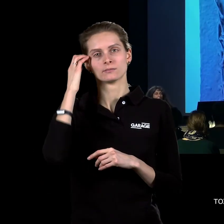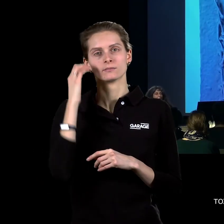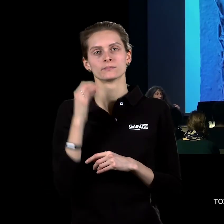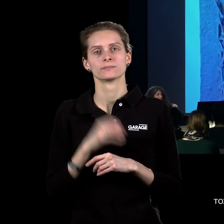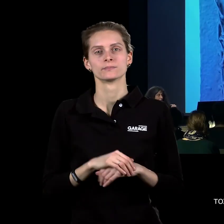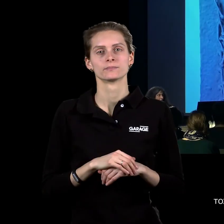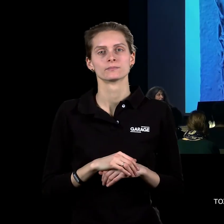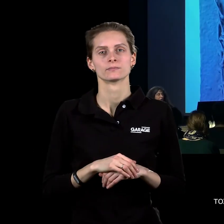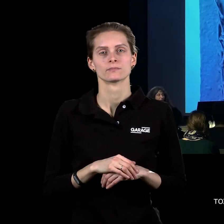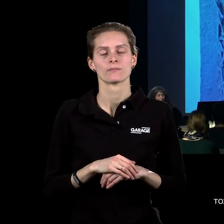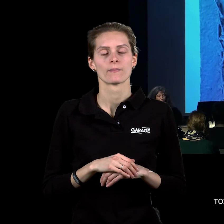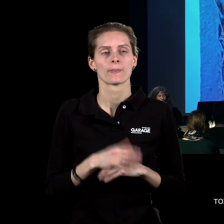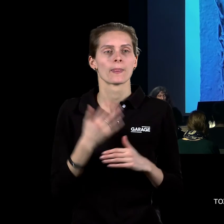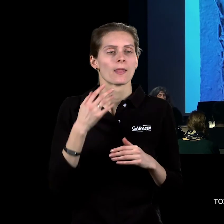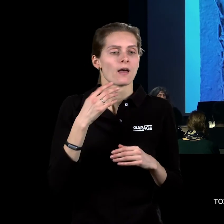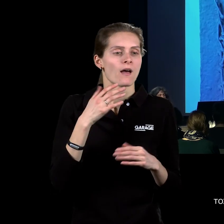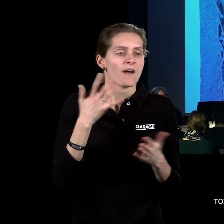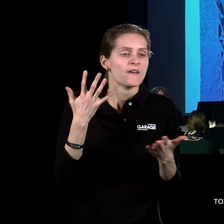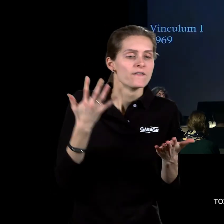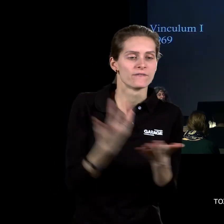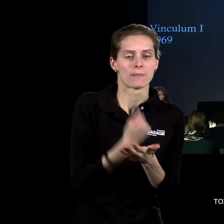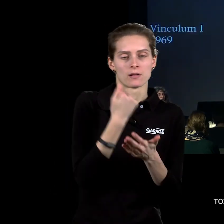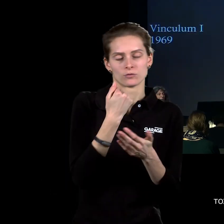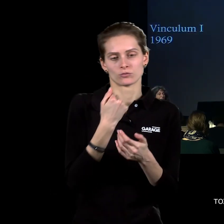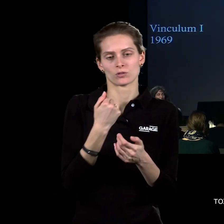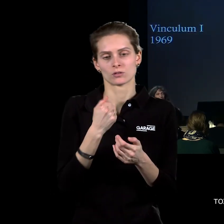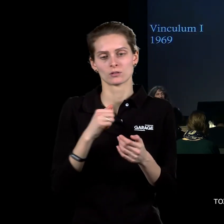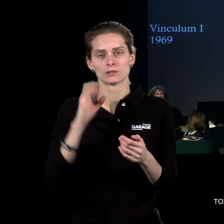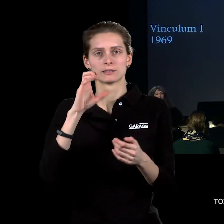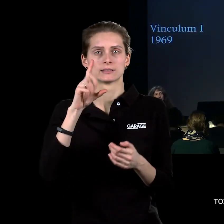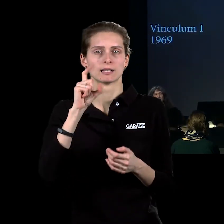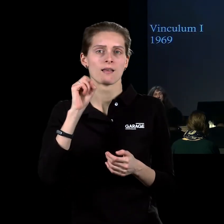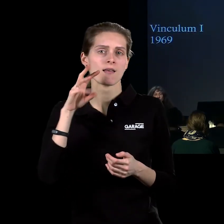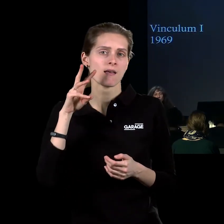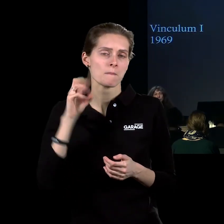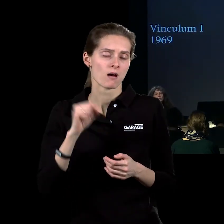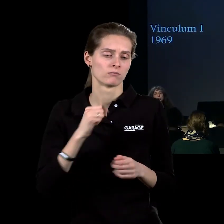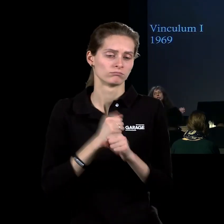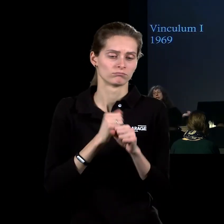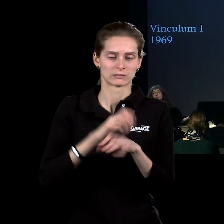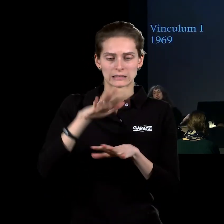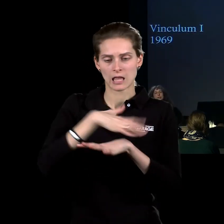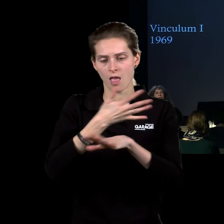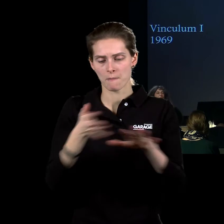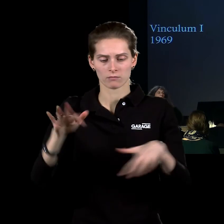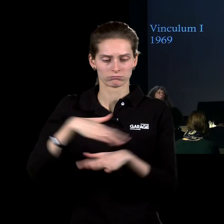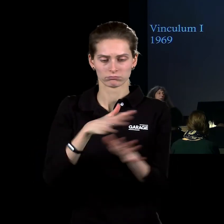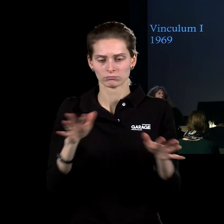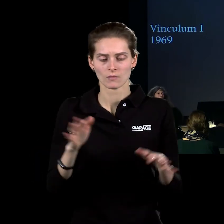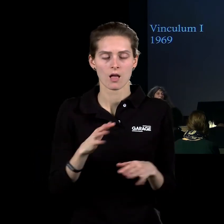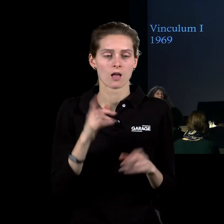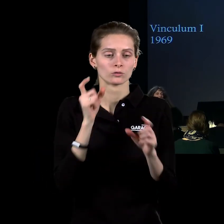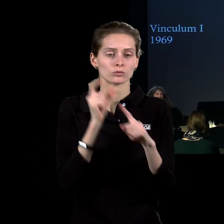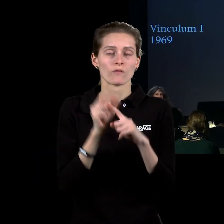схемы Эвы Гессе тоже работает, но при этом эта идея воплощения, да, слово воплощение, наверное, здесь оказывается